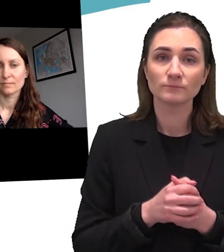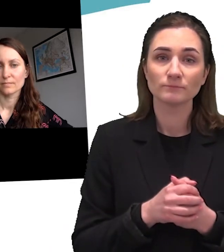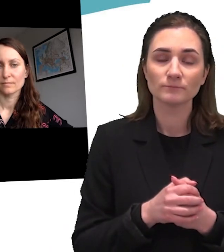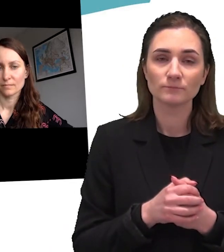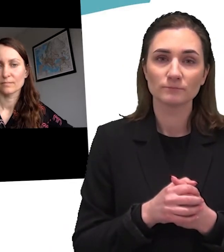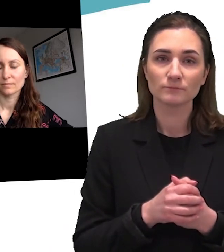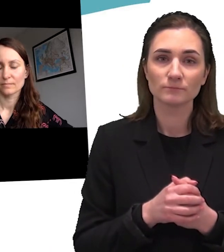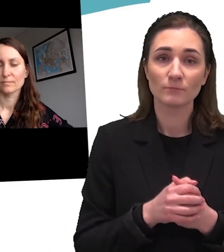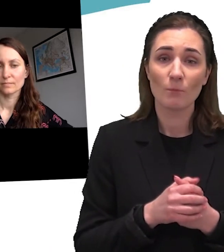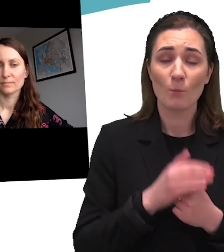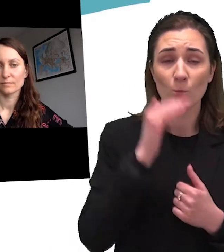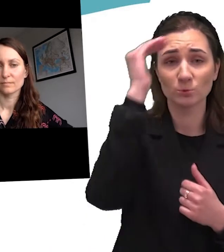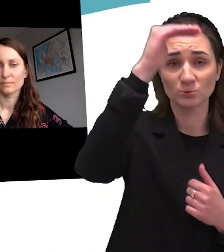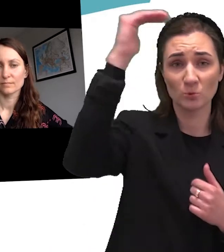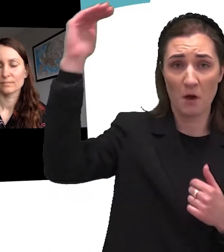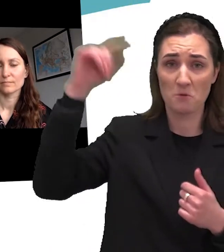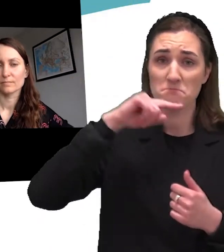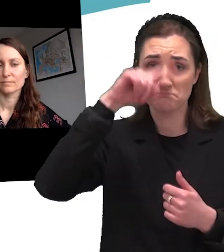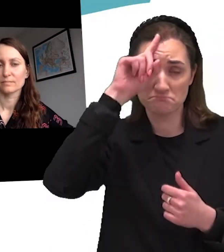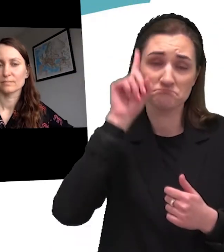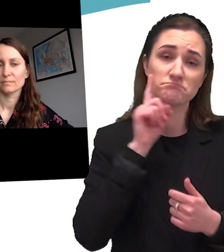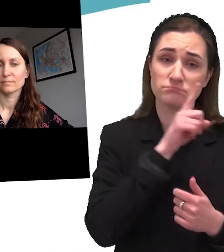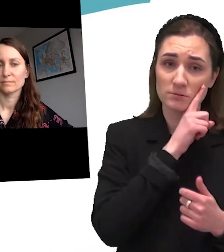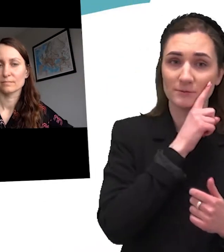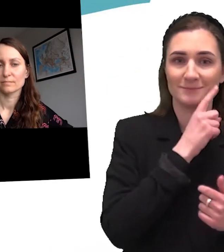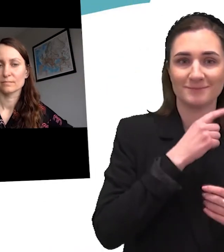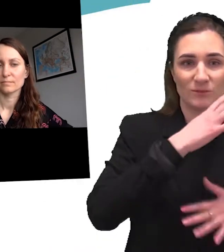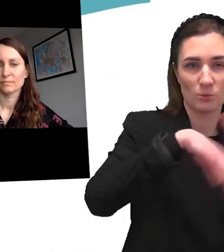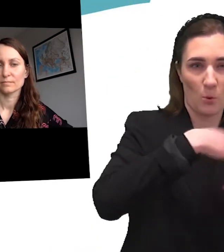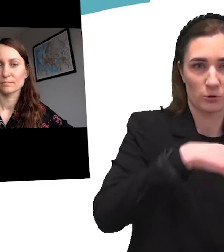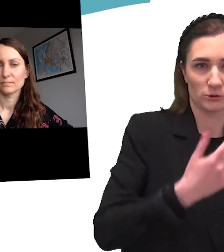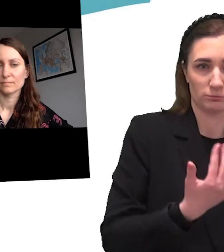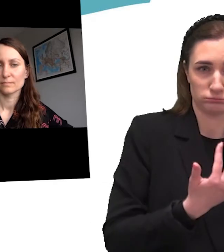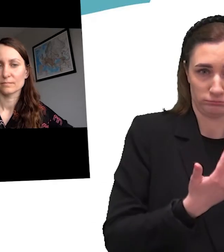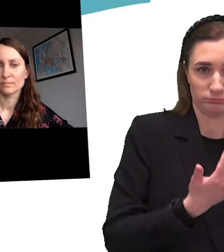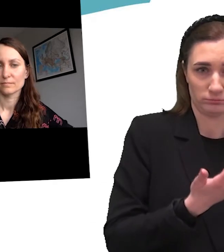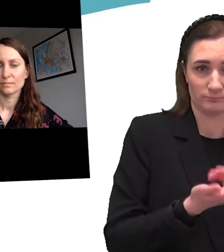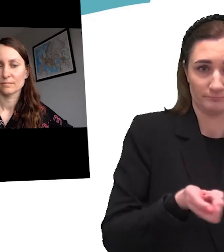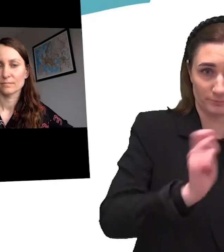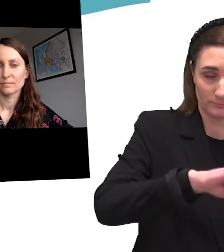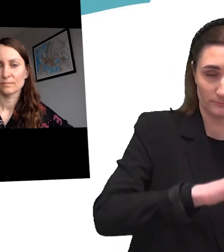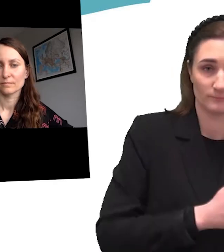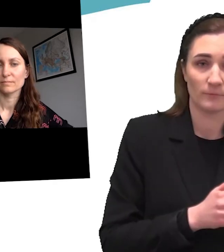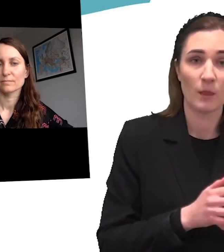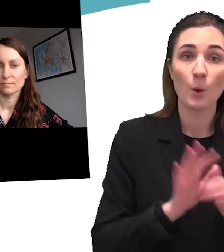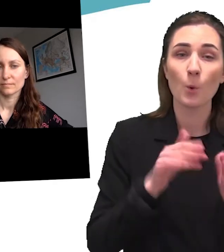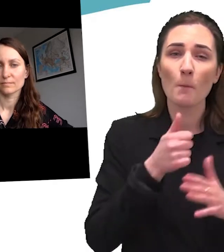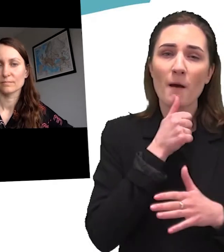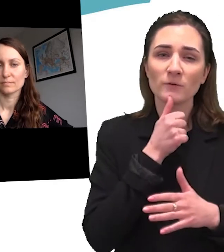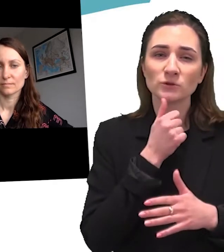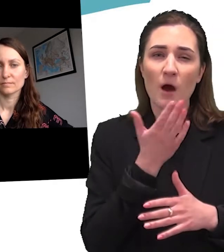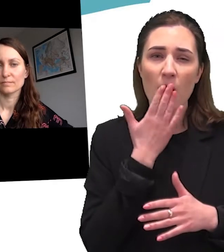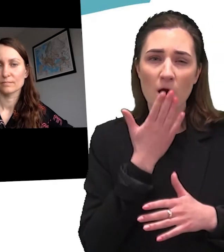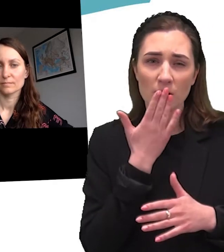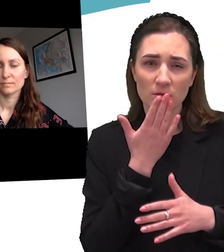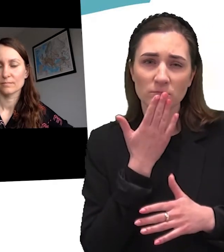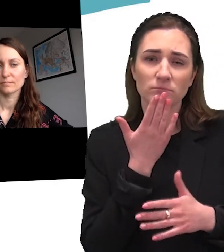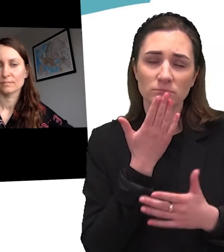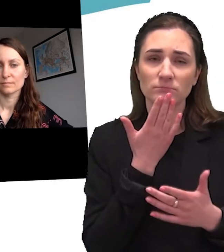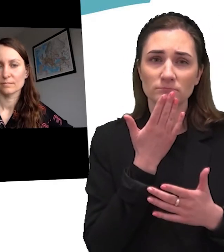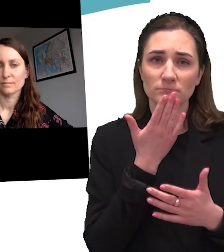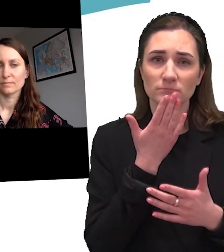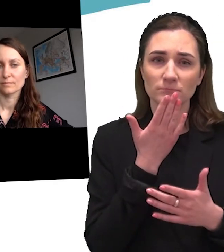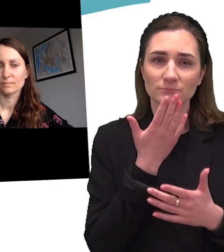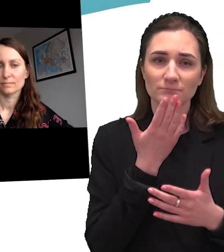ar ten šaukšteliu, kaip ten jukas, o suaugę pasidaro troškinį, taip. Arba, pavyzdžiui, jeigu